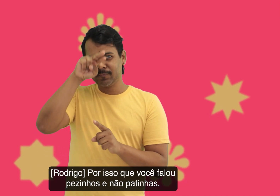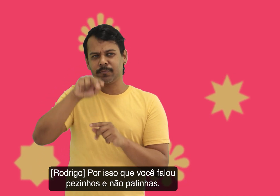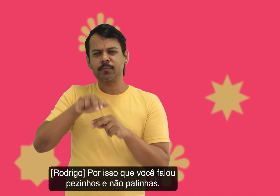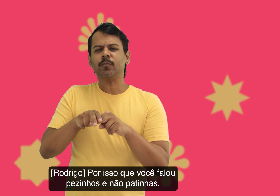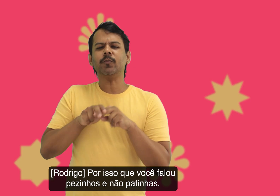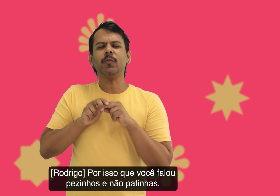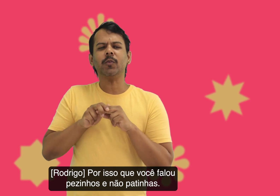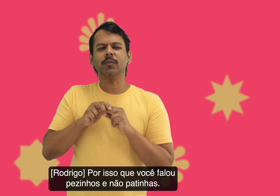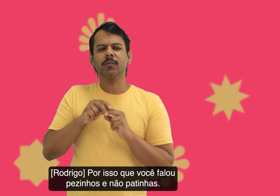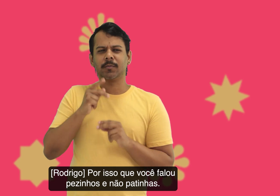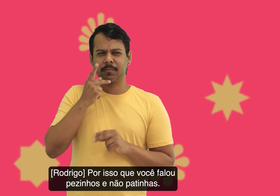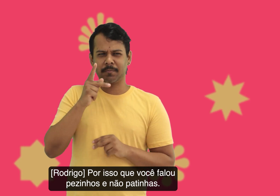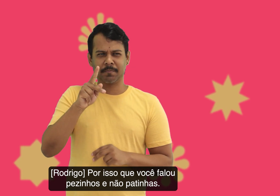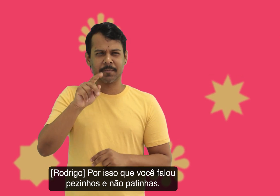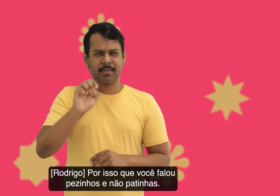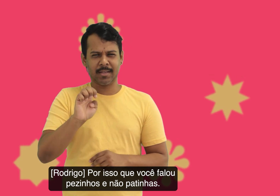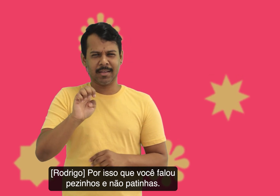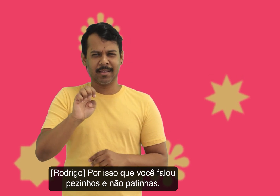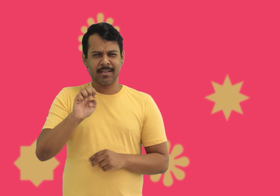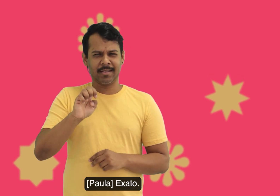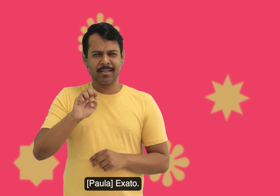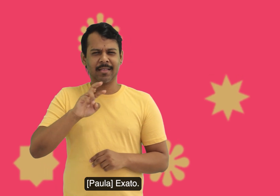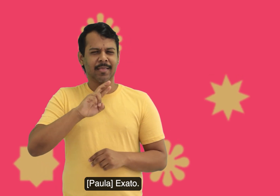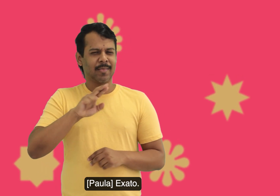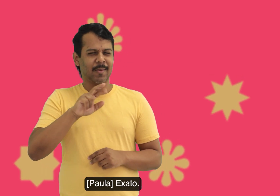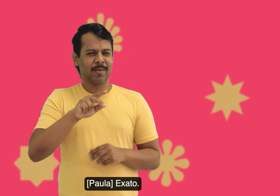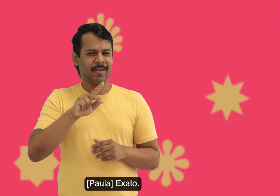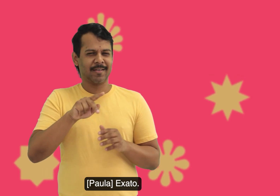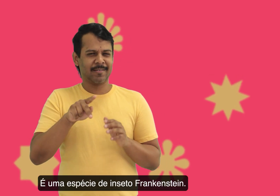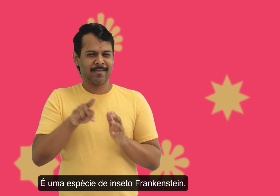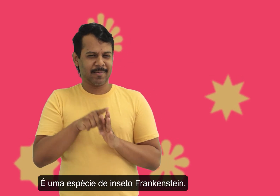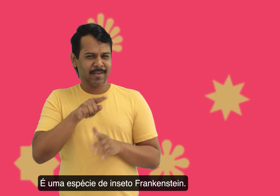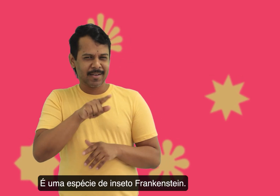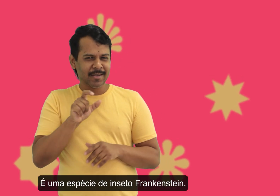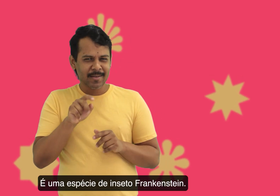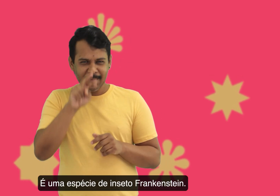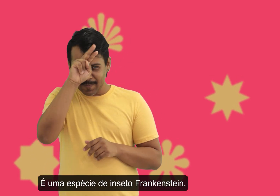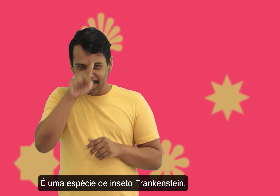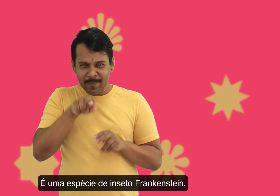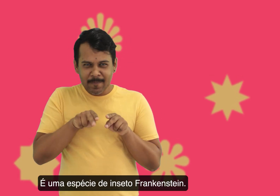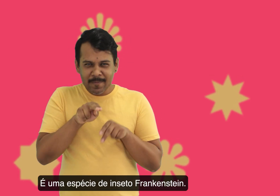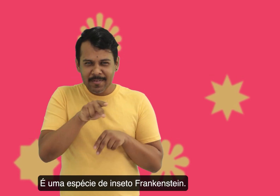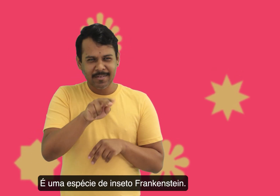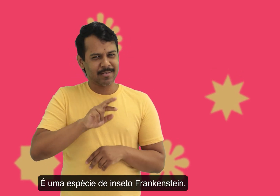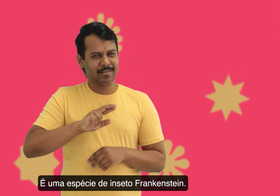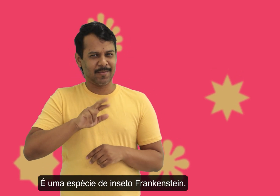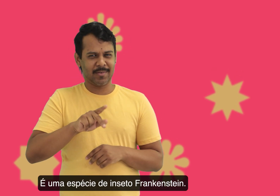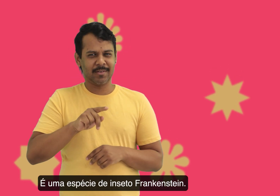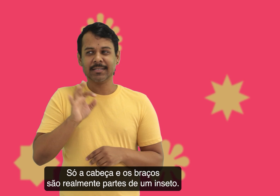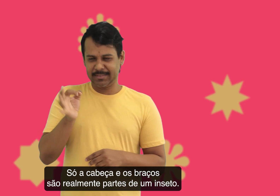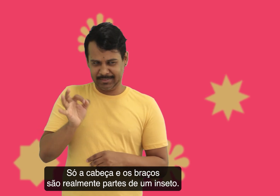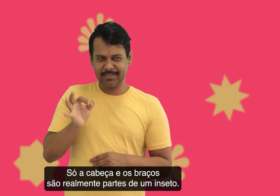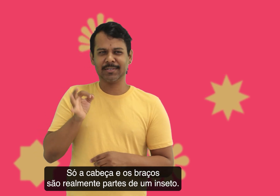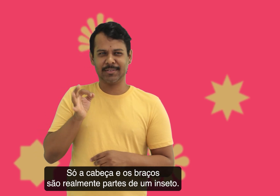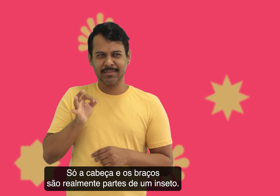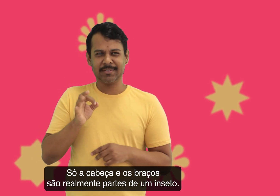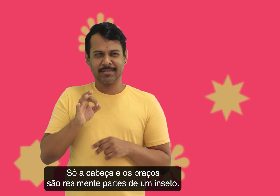isso que você falou pezinhos e não patinhas. Exato. É uma espécie de inseto Frankenstein. Só a cabeça e